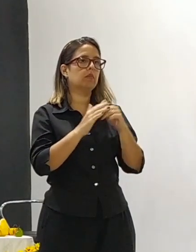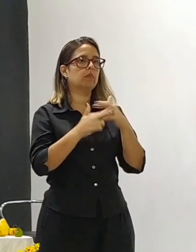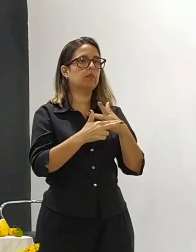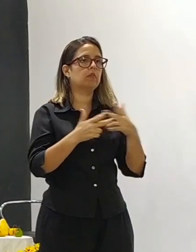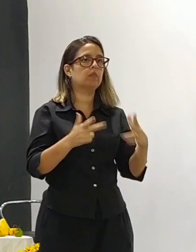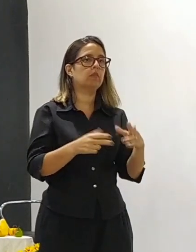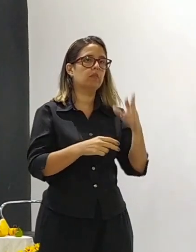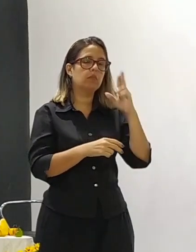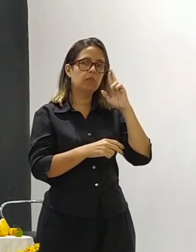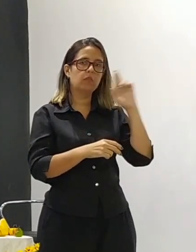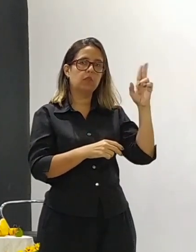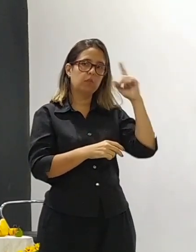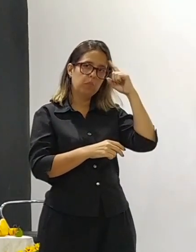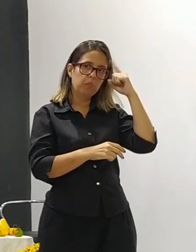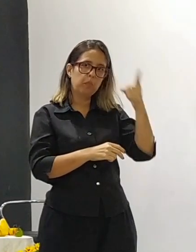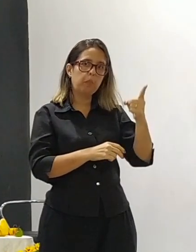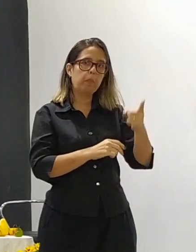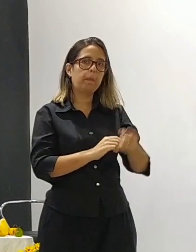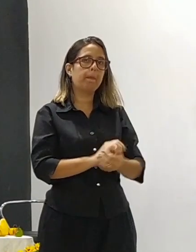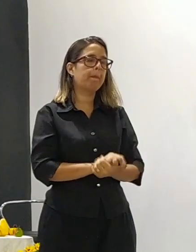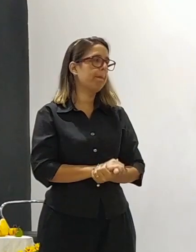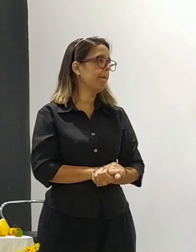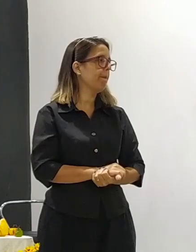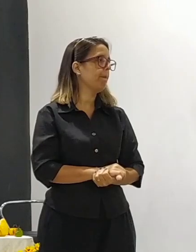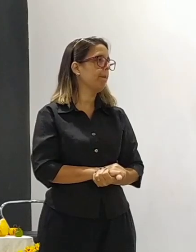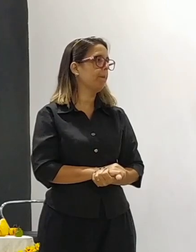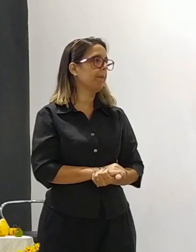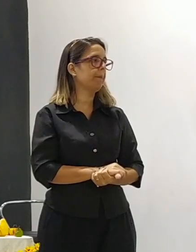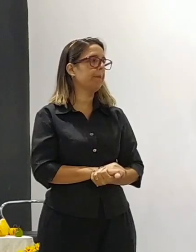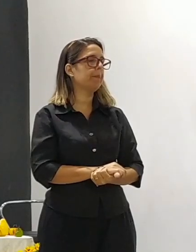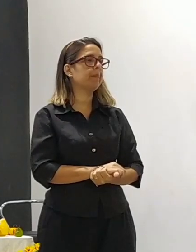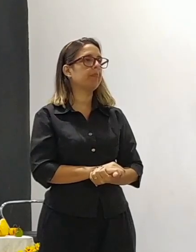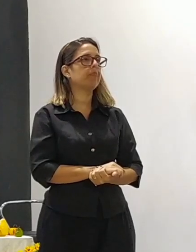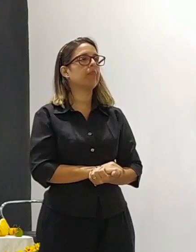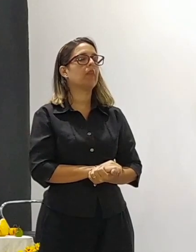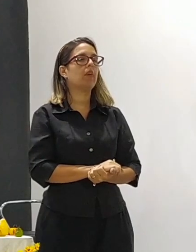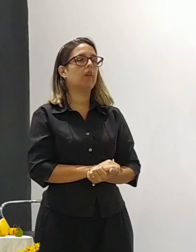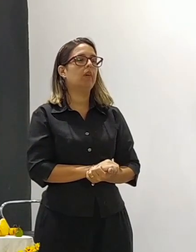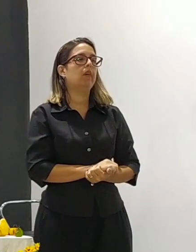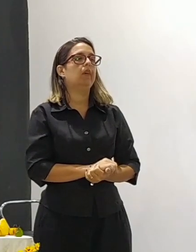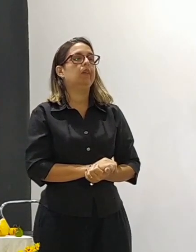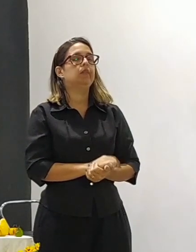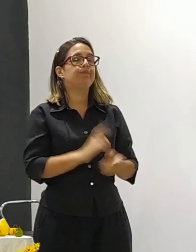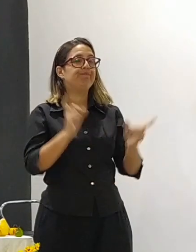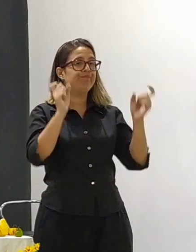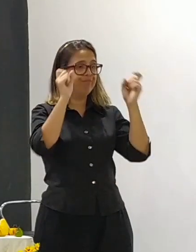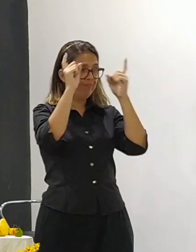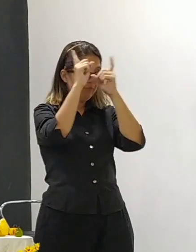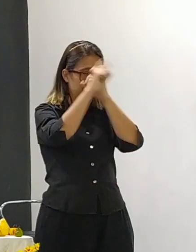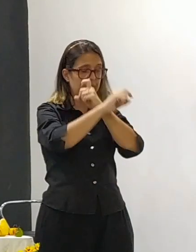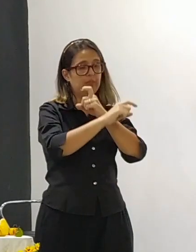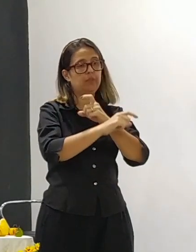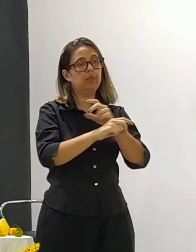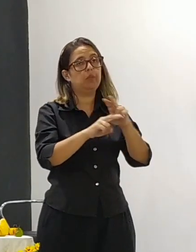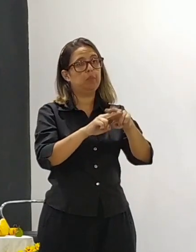Senhor me tem mandado. É porque isso dá trabalho, por isso que muita gente não quer